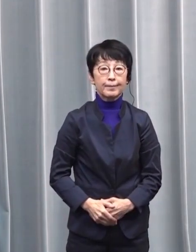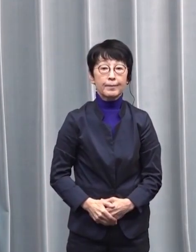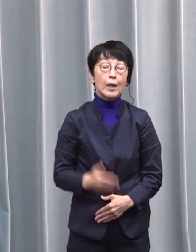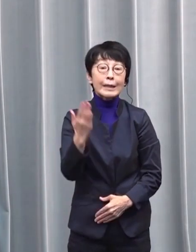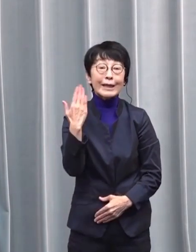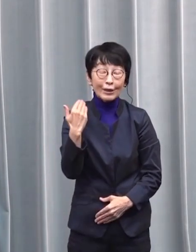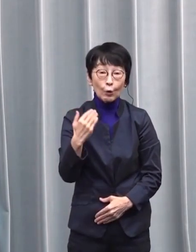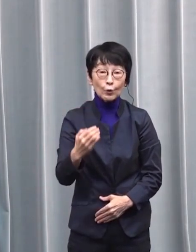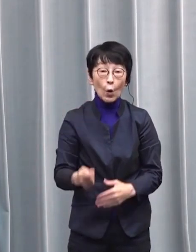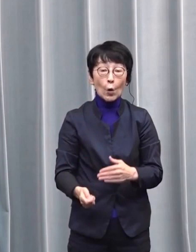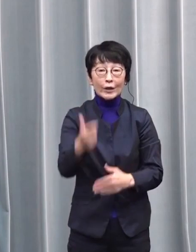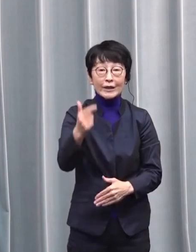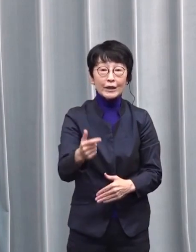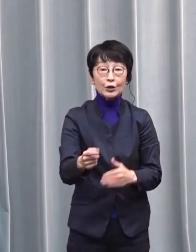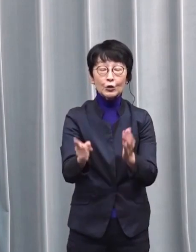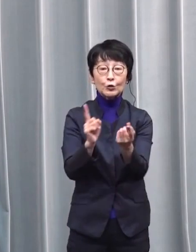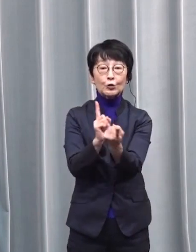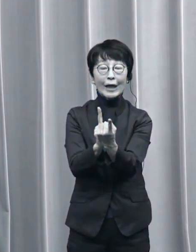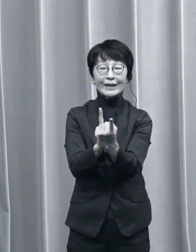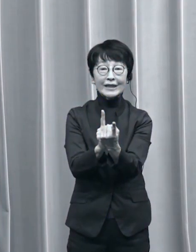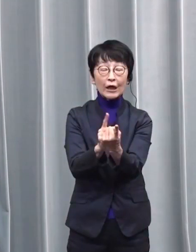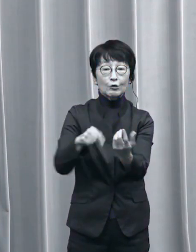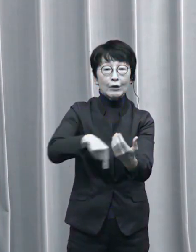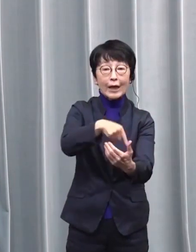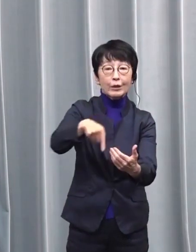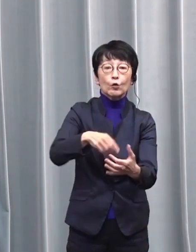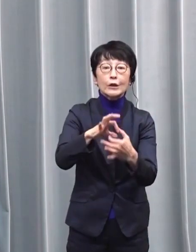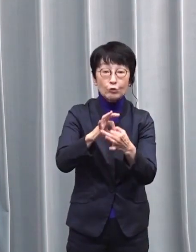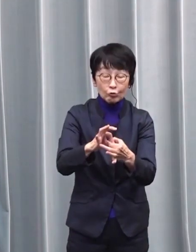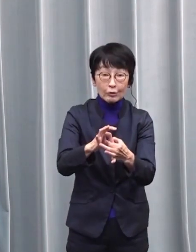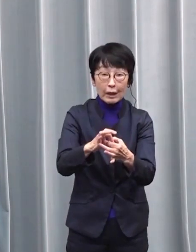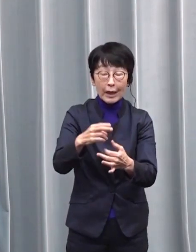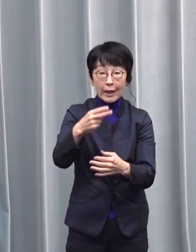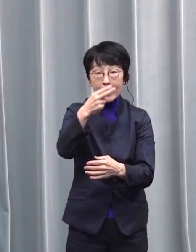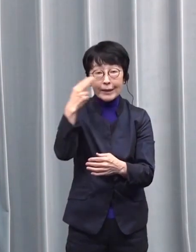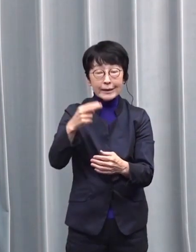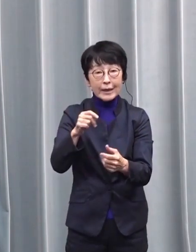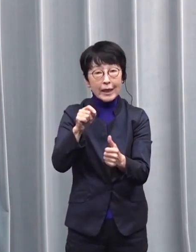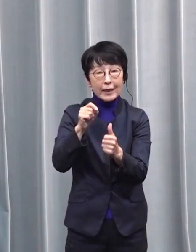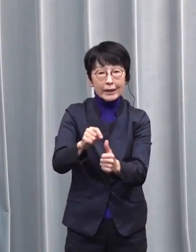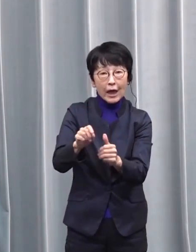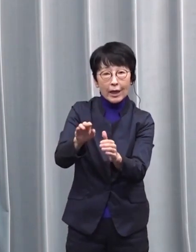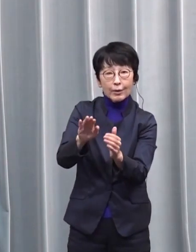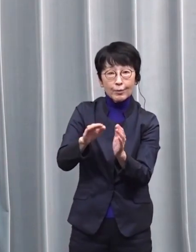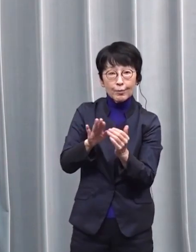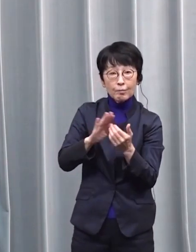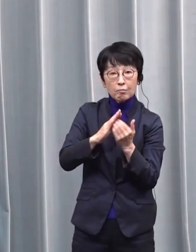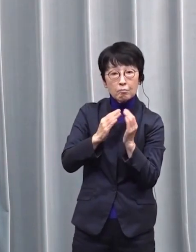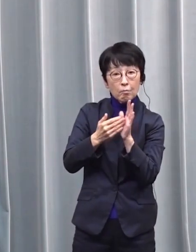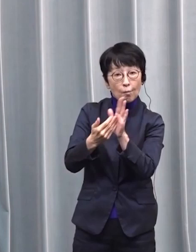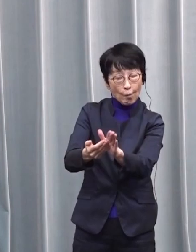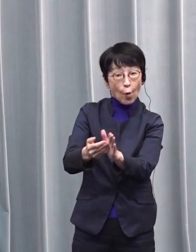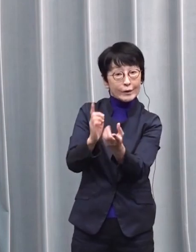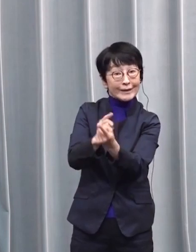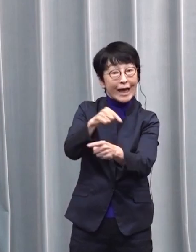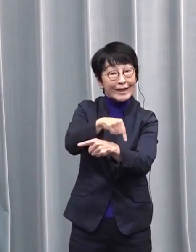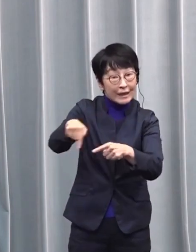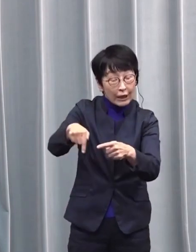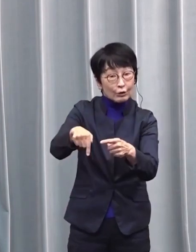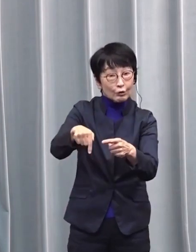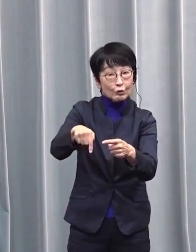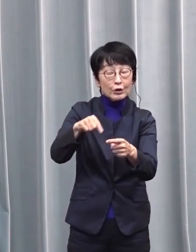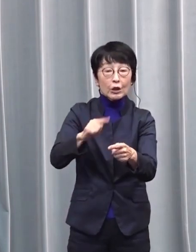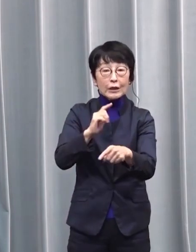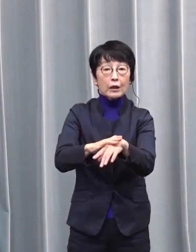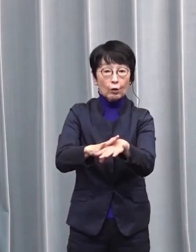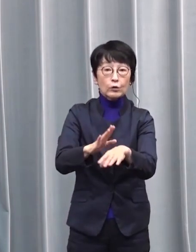先ほど緊急対策パッケージについて、性被害防止に対する緊急対策パッケージと発言い